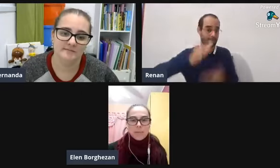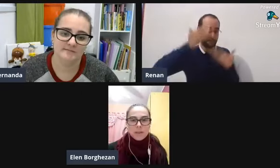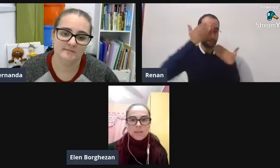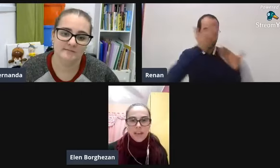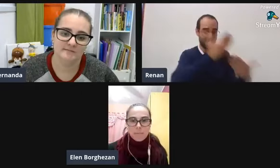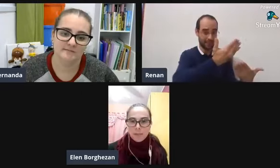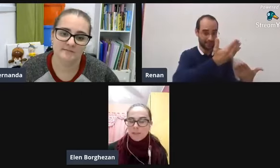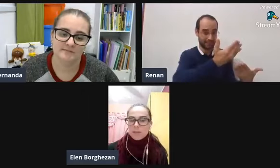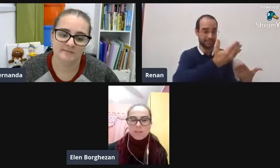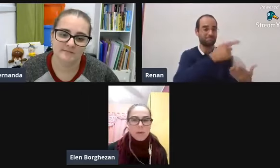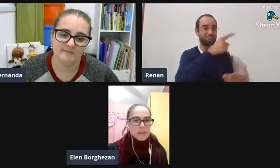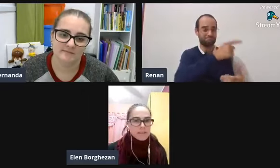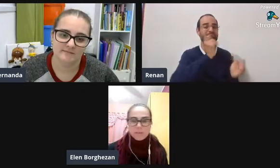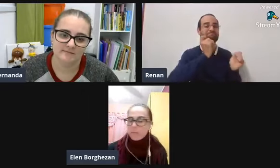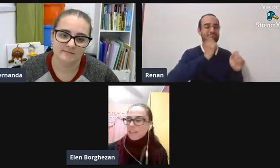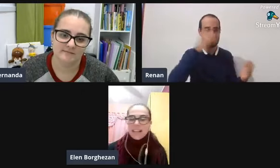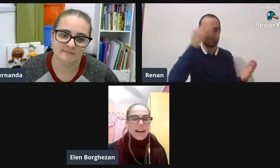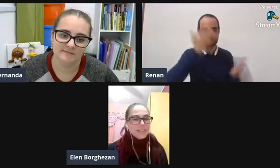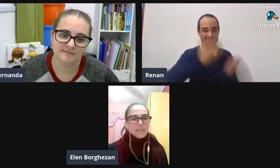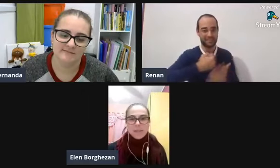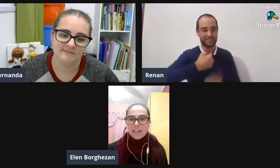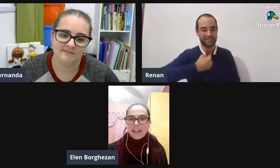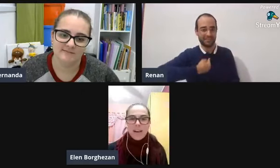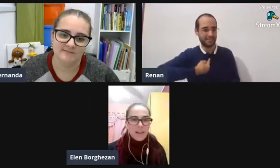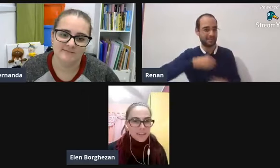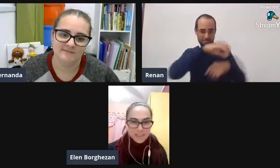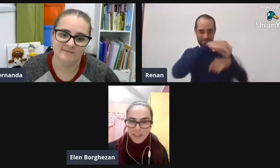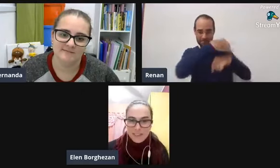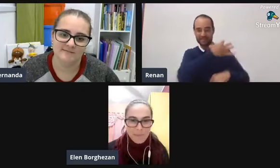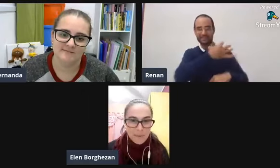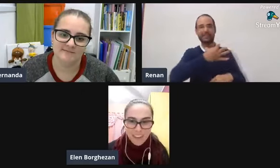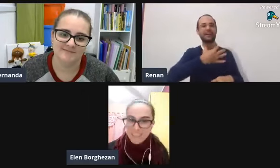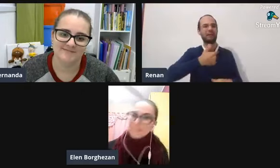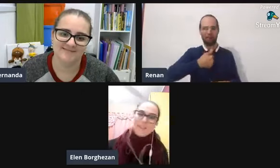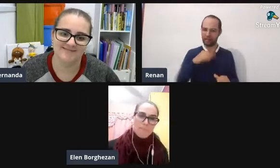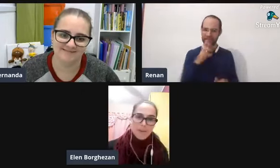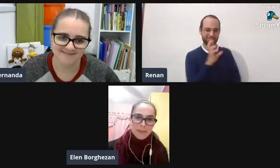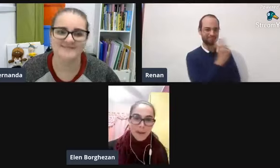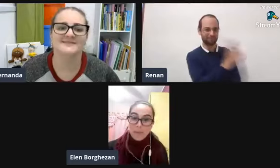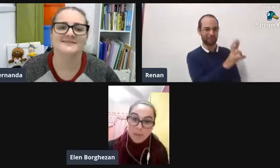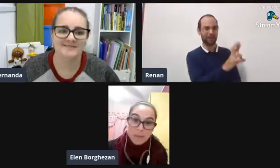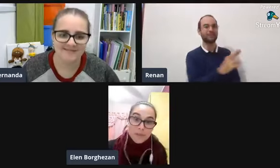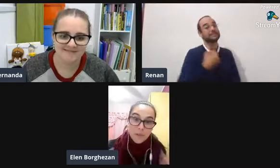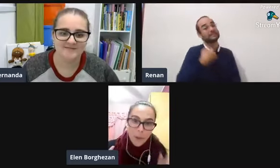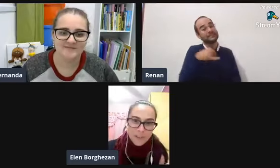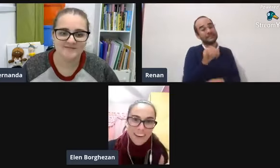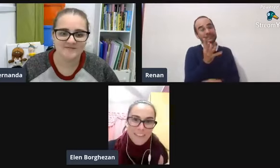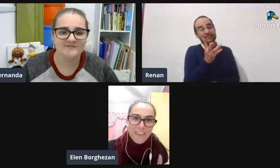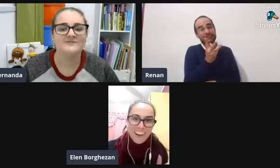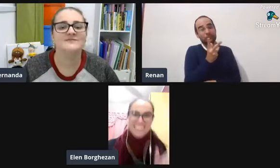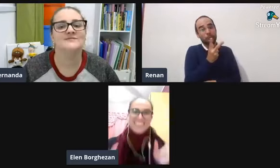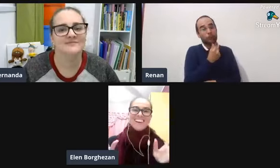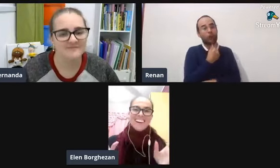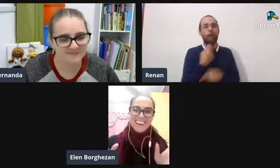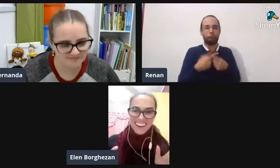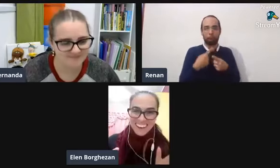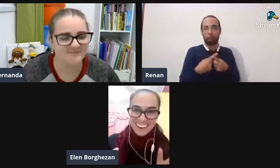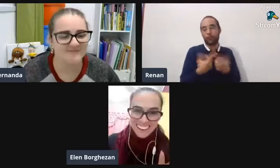pode contar comigo sempre com as suas coisas. Tu manda lá, tu sabe que na hora eu vou te responder. Quando não respondo na hora, porque eu não estou no